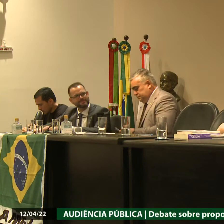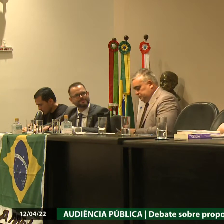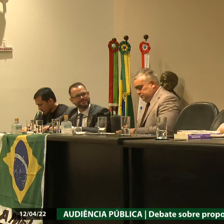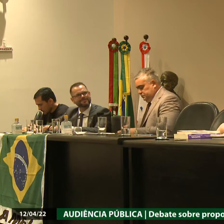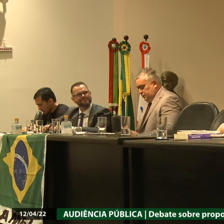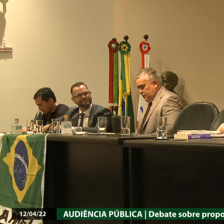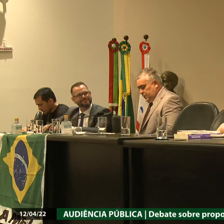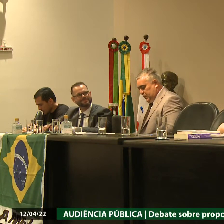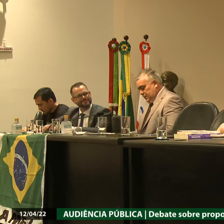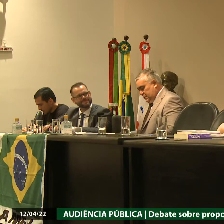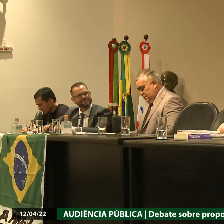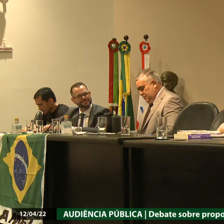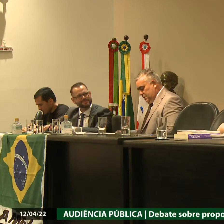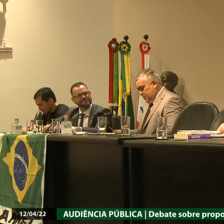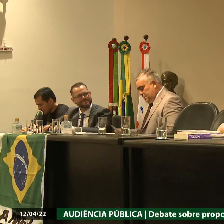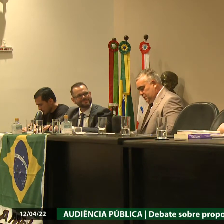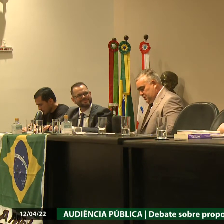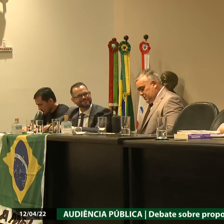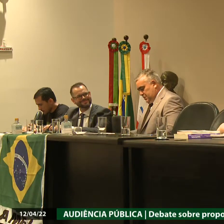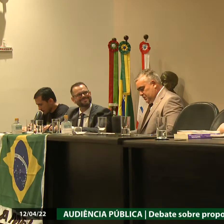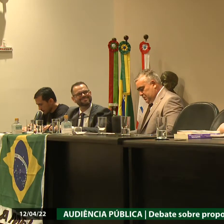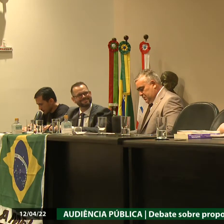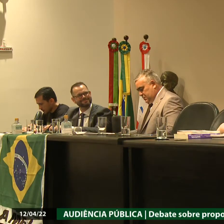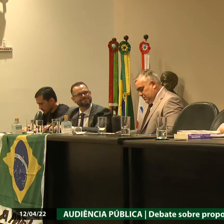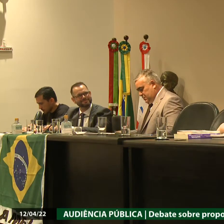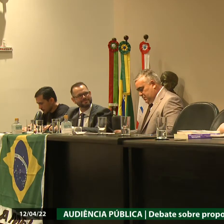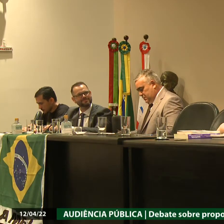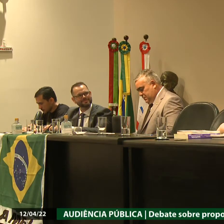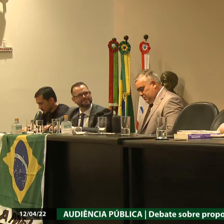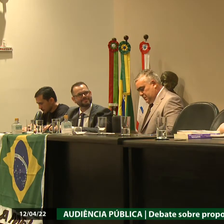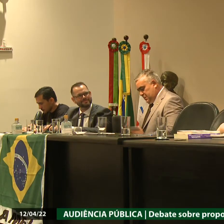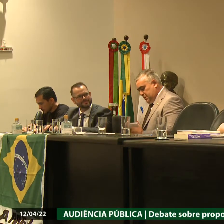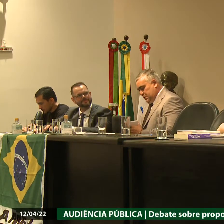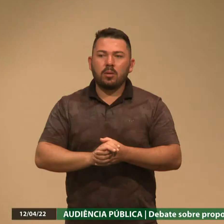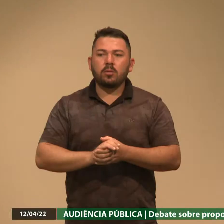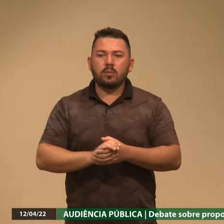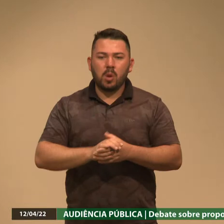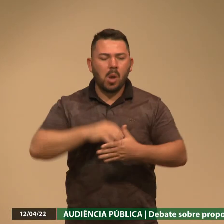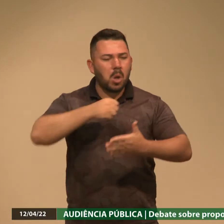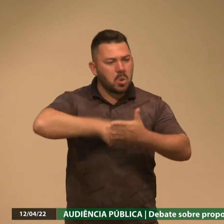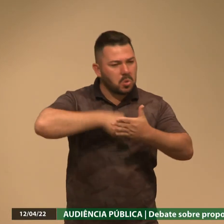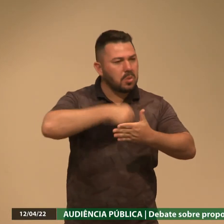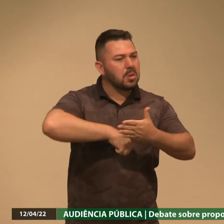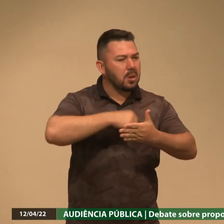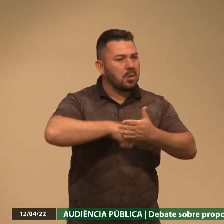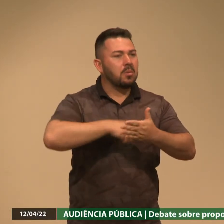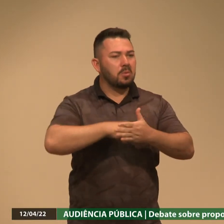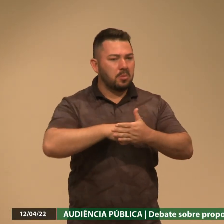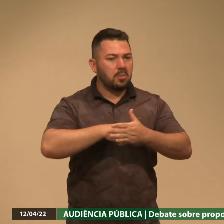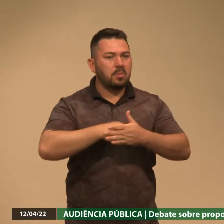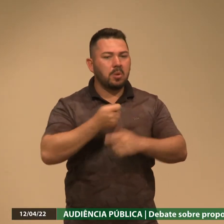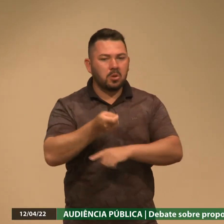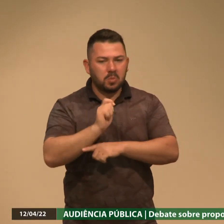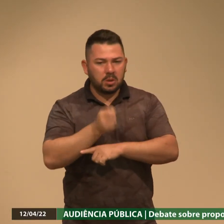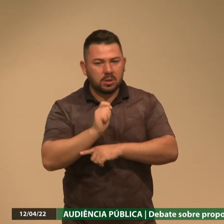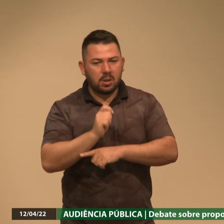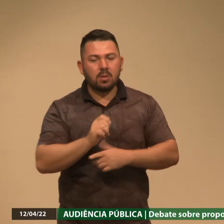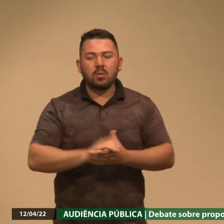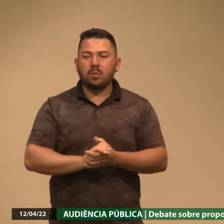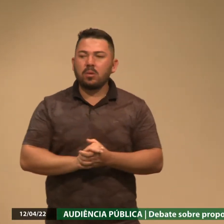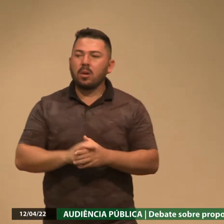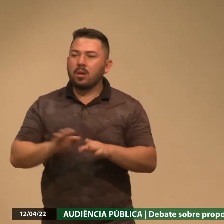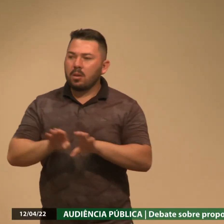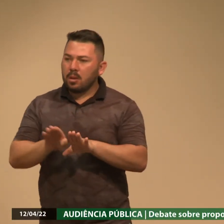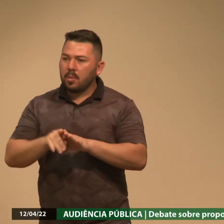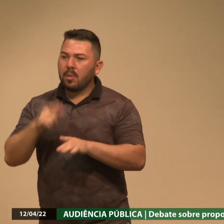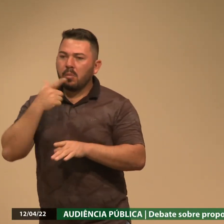por diversas vezes vimos no litoral catarinense lutando pelos pescadores que também é uma fonte de renda